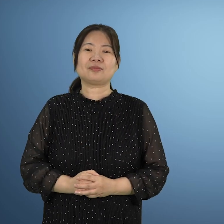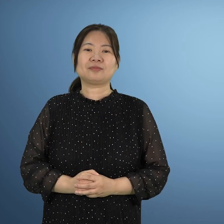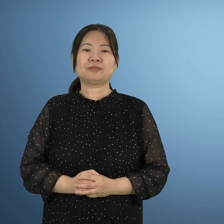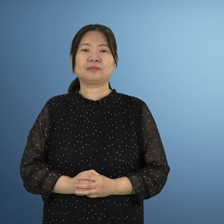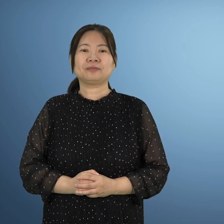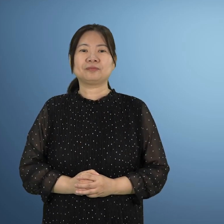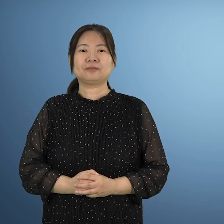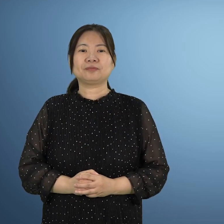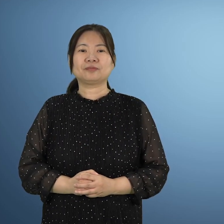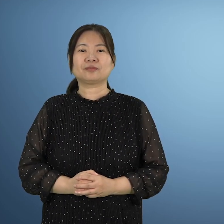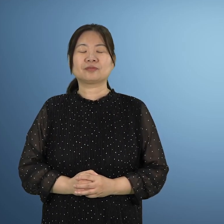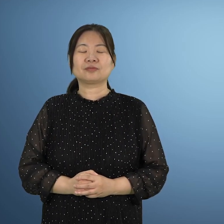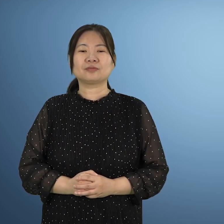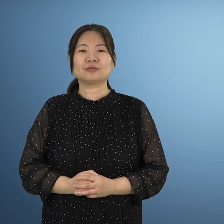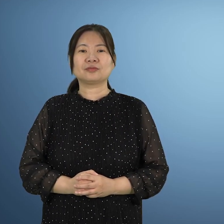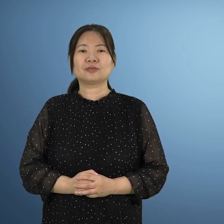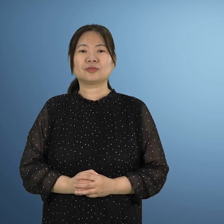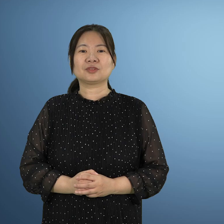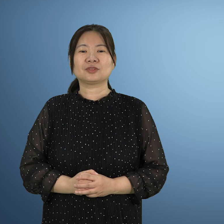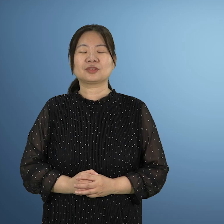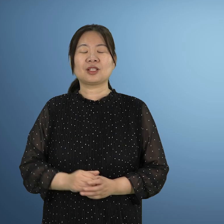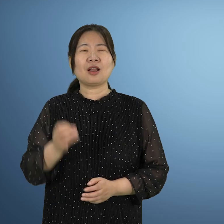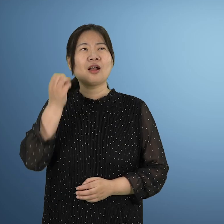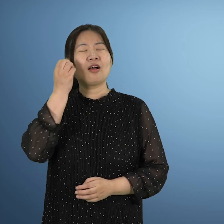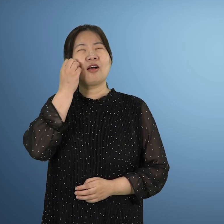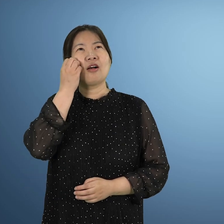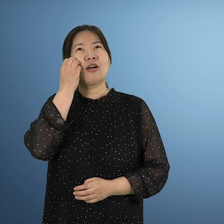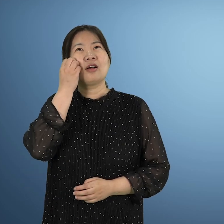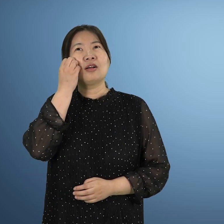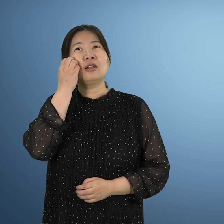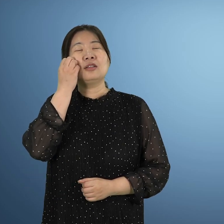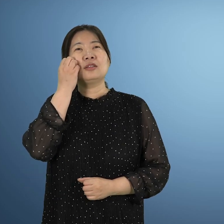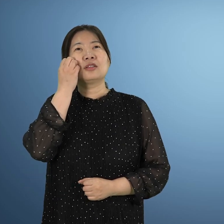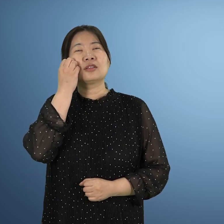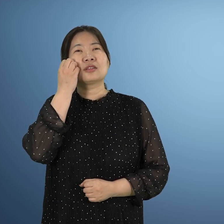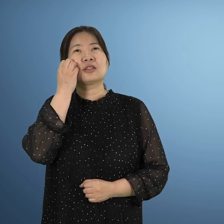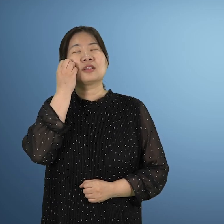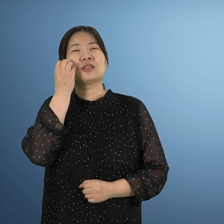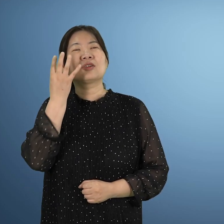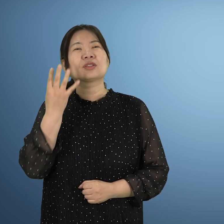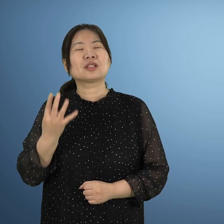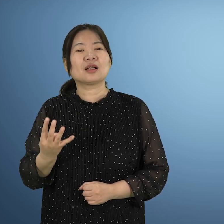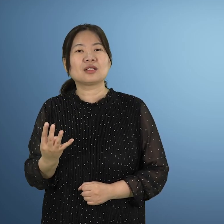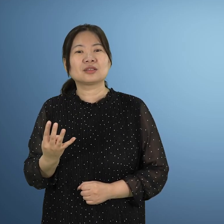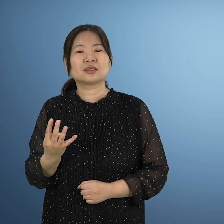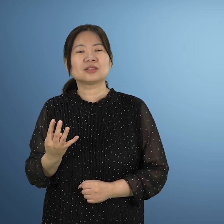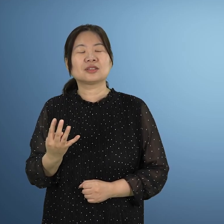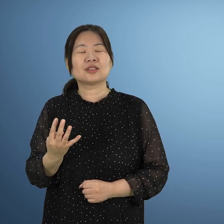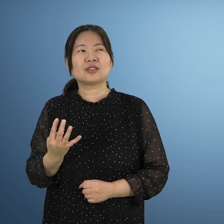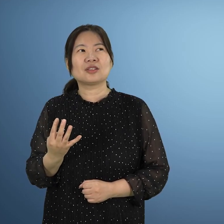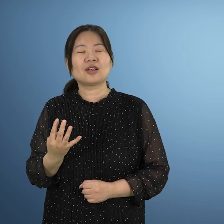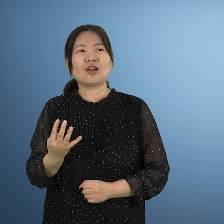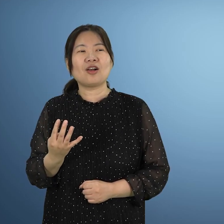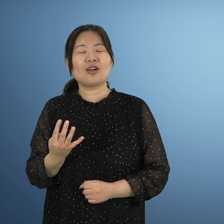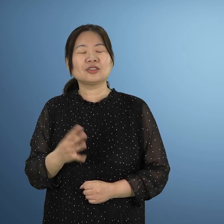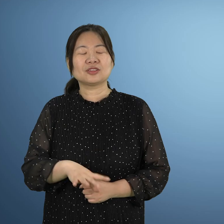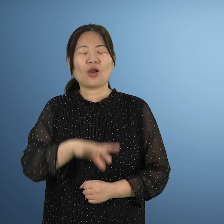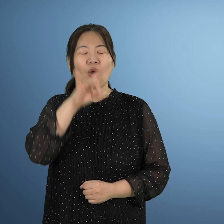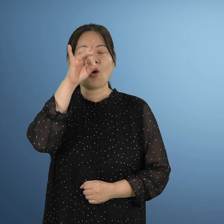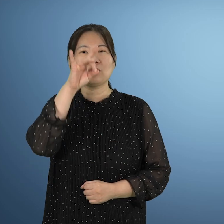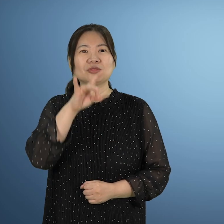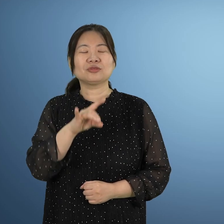가까이 옵니다. 이렇게 넉 달을 초유의 신앙 상황을 우리가 함께